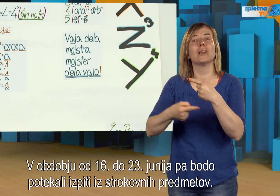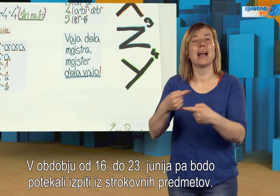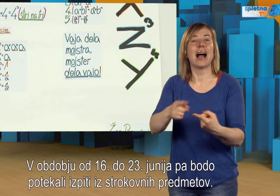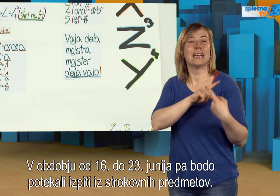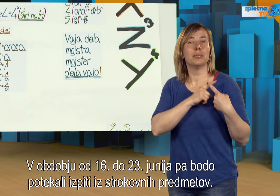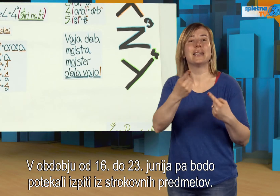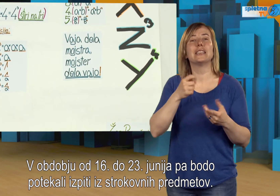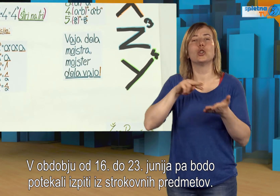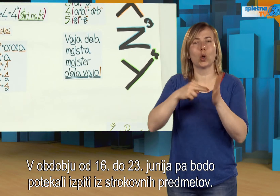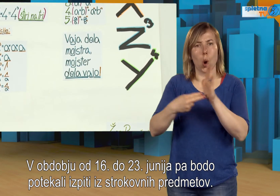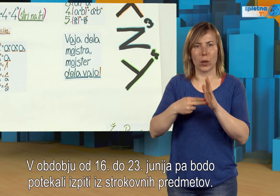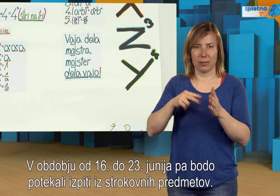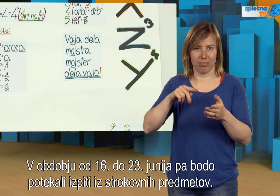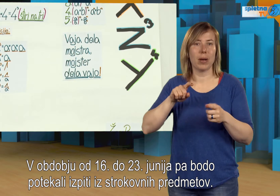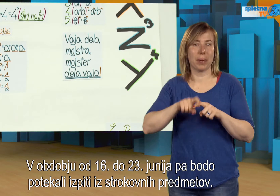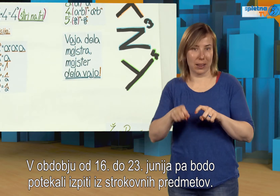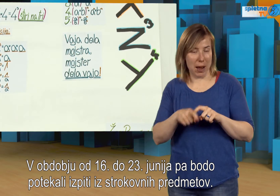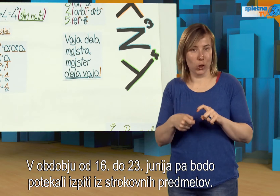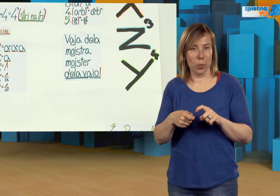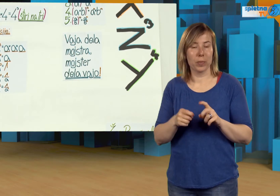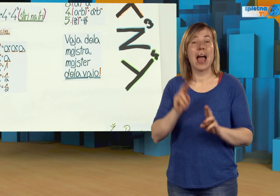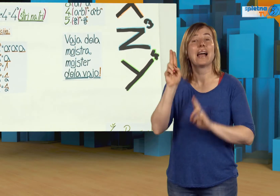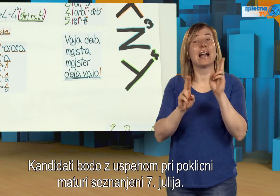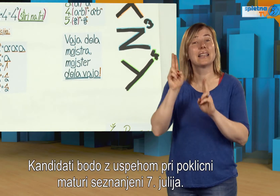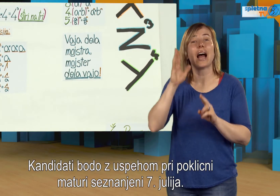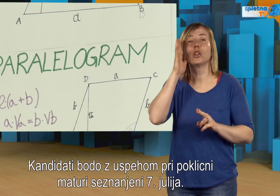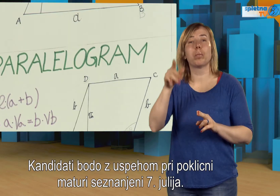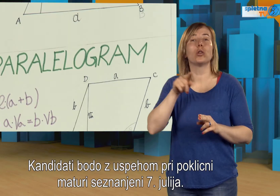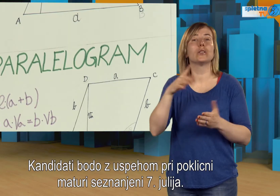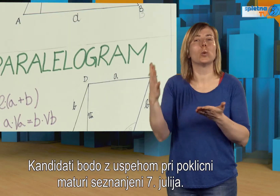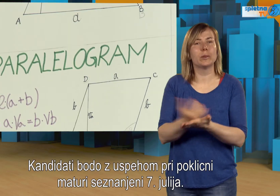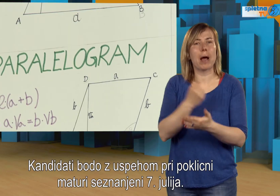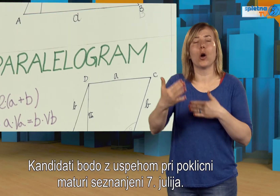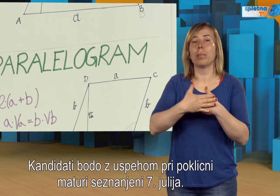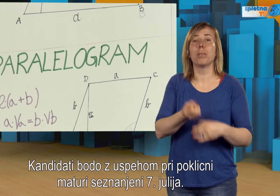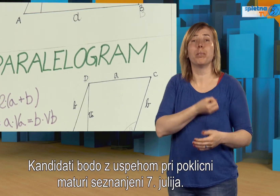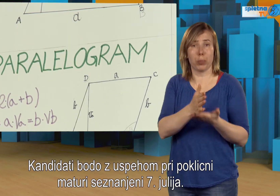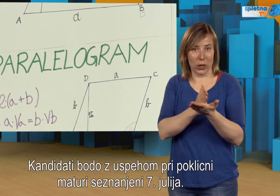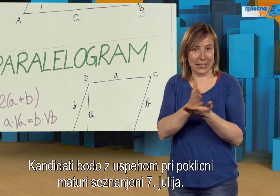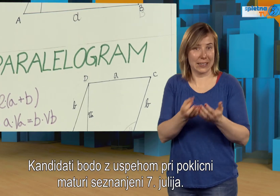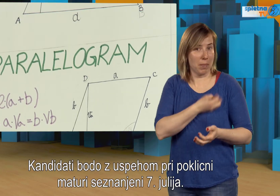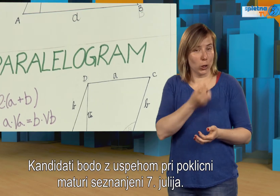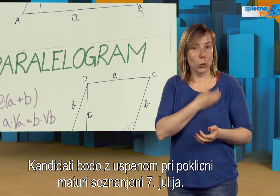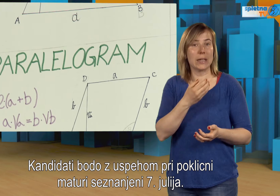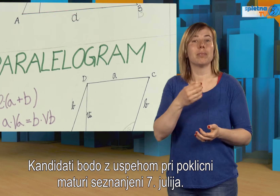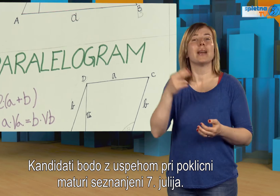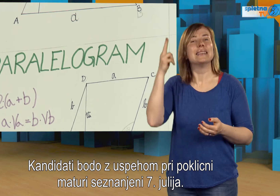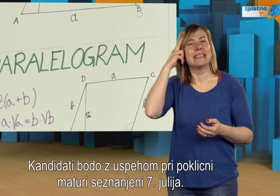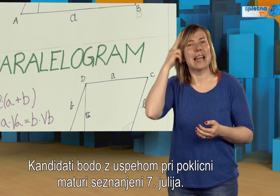bodo potekali izpiti iz strokovnih predmetov. Kandidati bodo z uspehom pri poklicni maturi seznanjeni 7. julija.